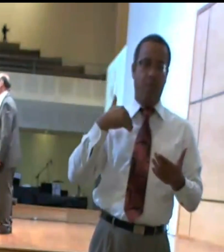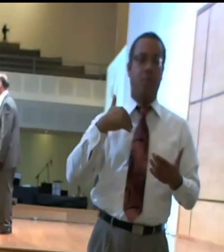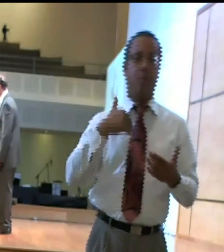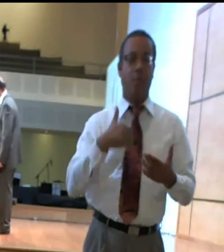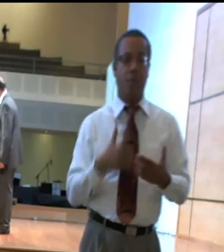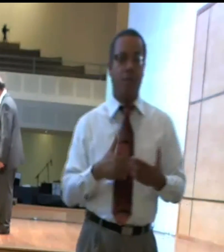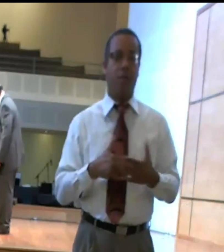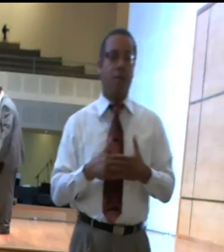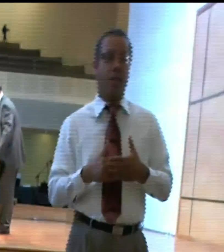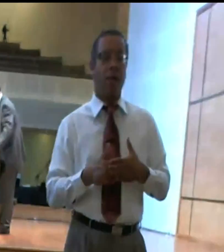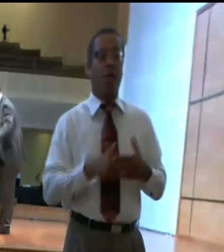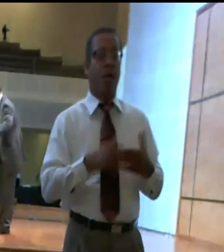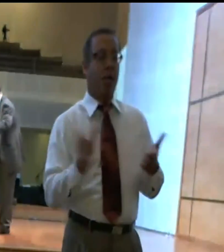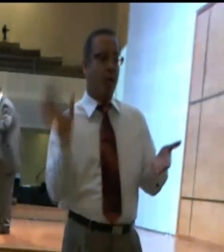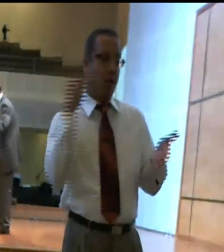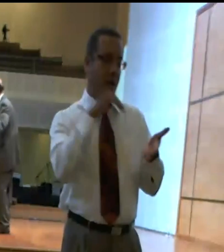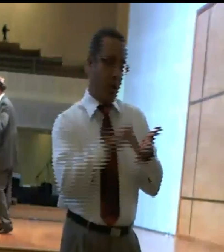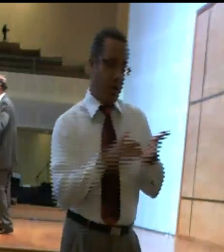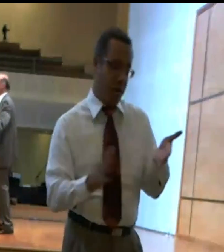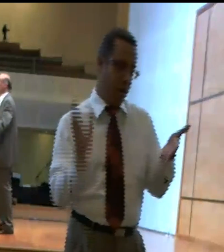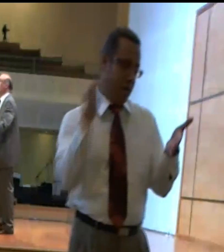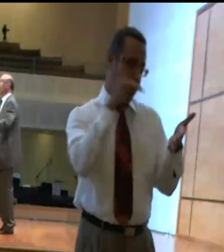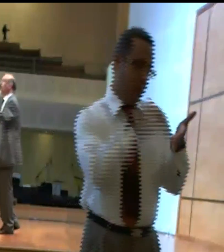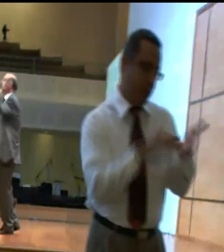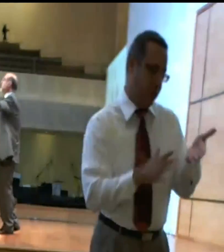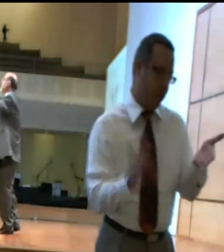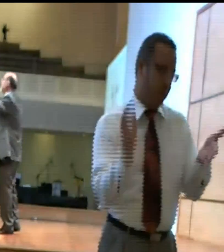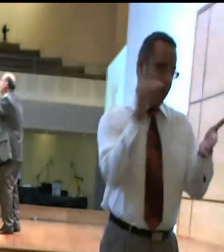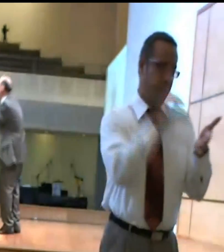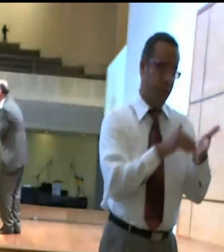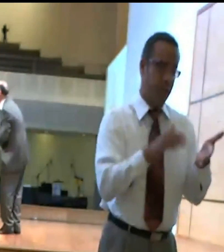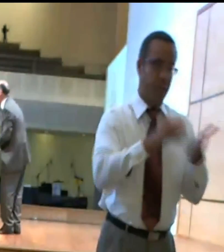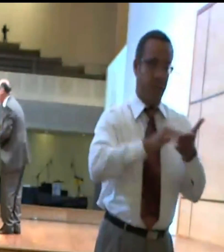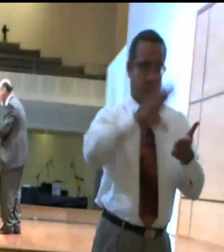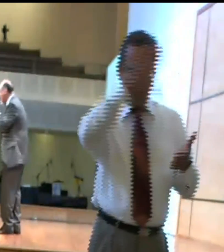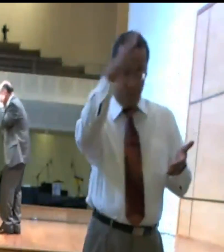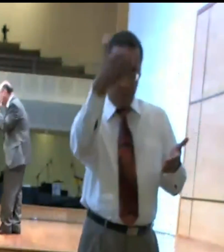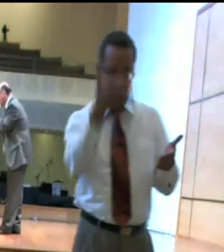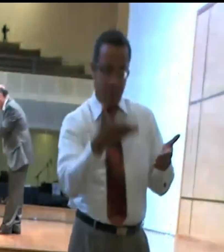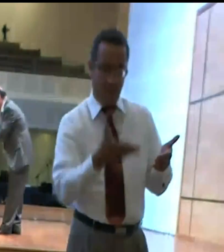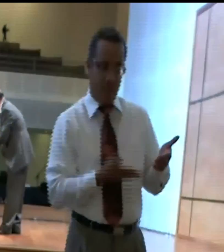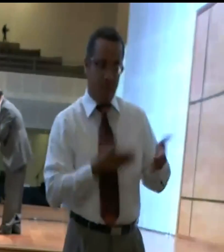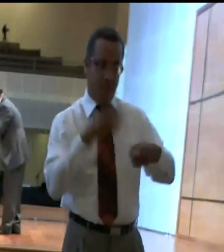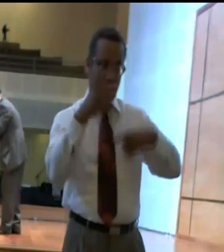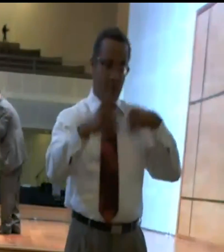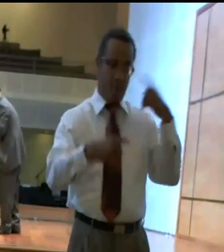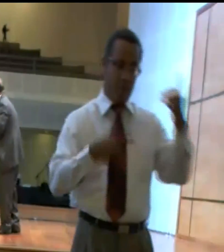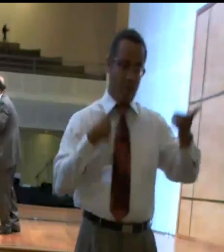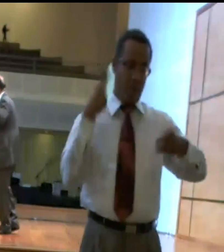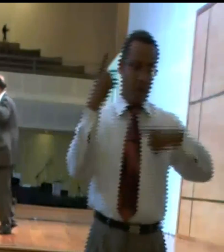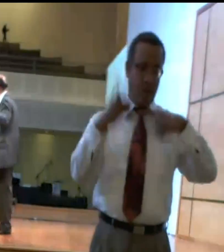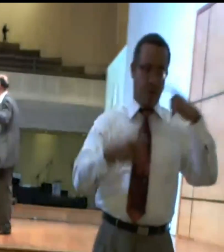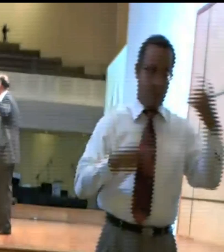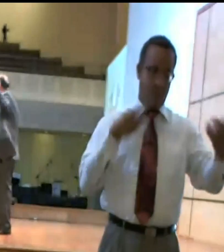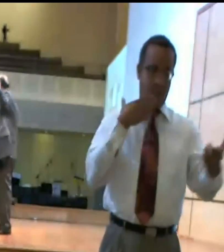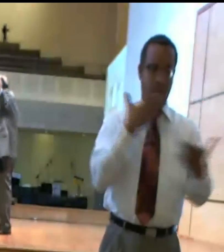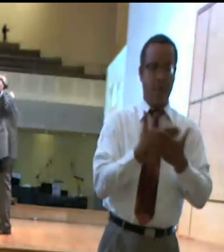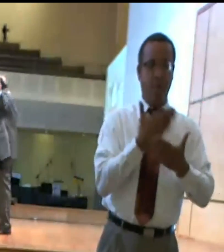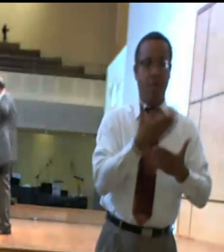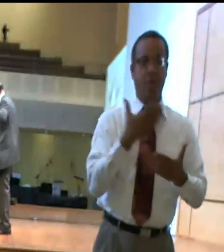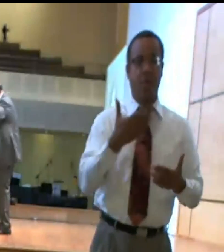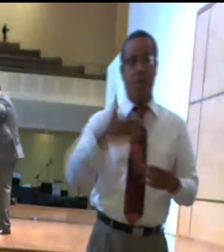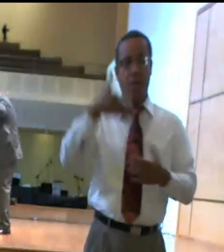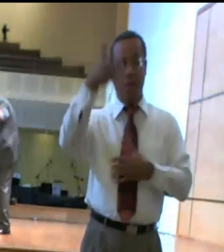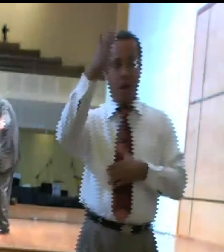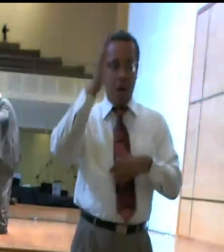estudio de Eclesiastés una y otra vez, donde Salomón nos invita a disfrutar de las buenas cosas que Dios nos